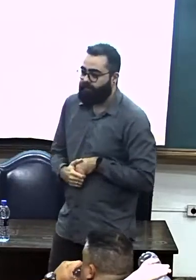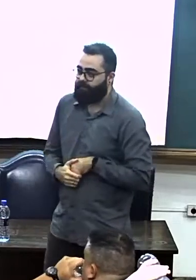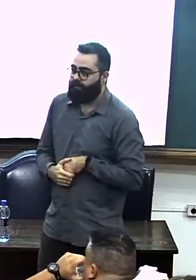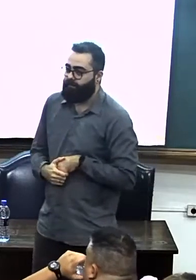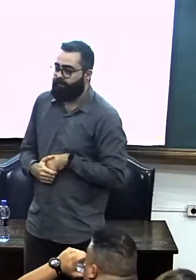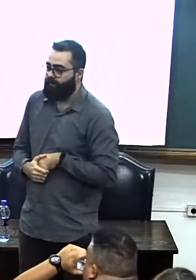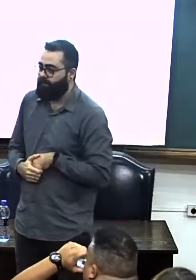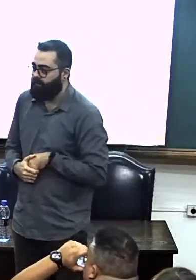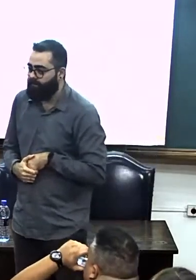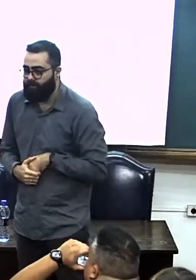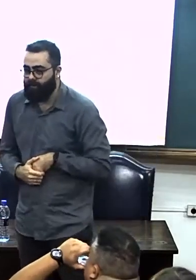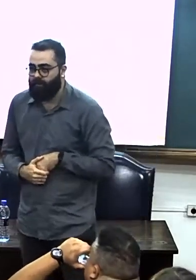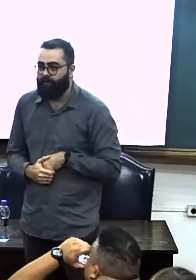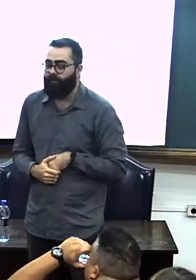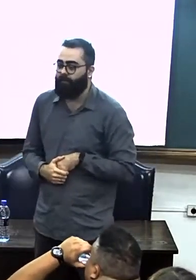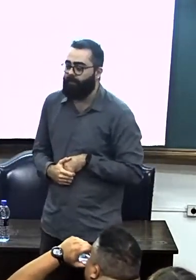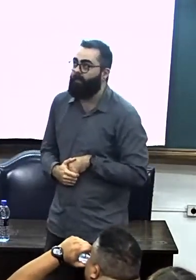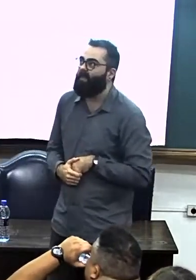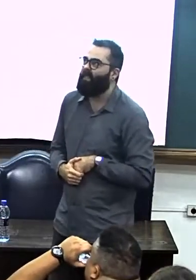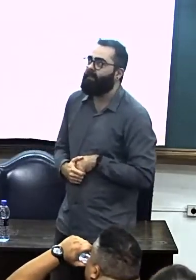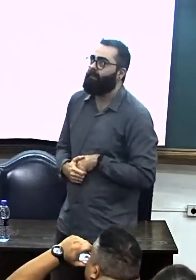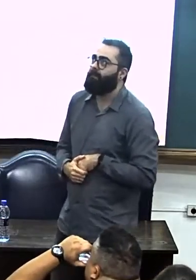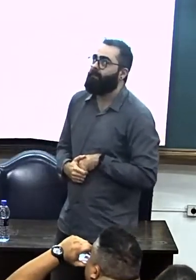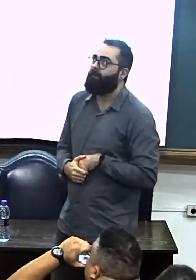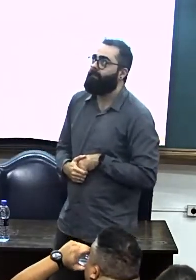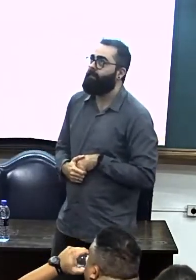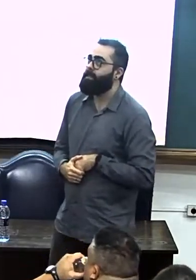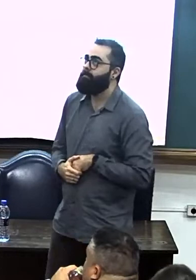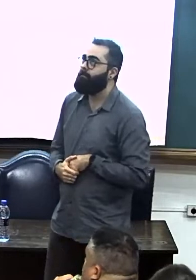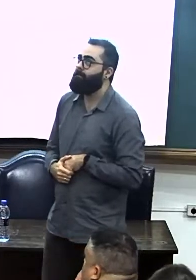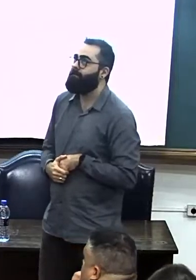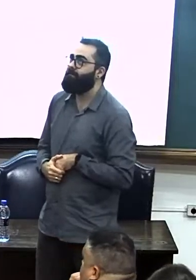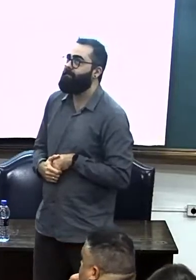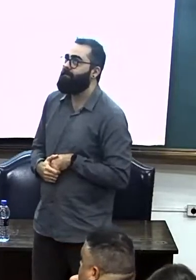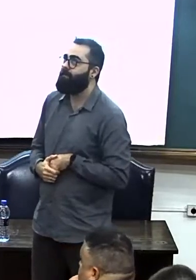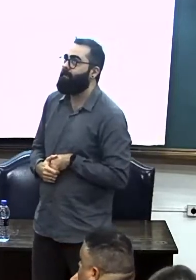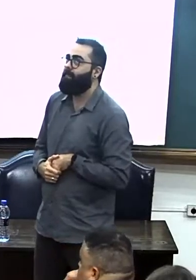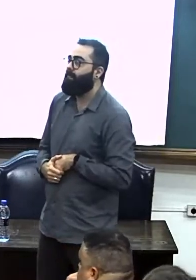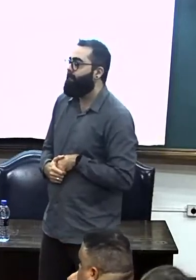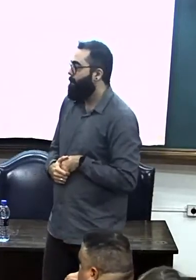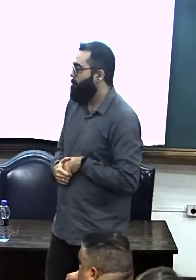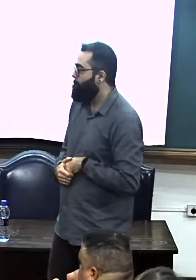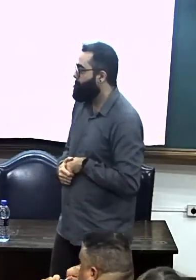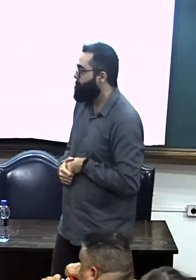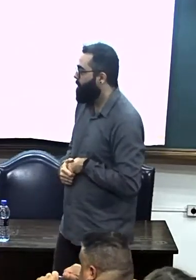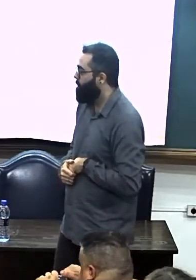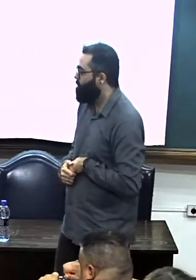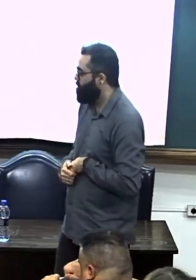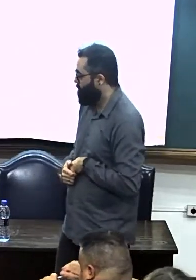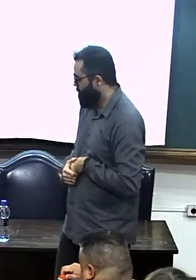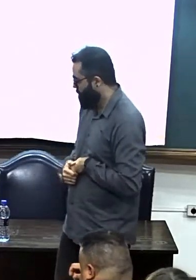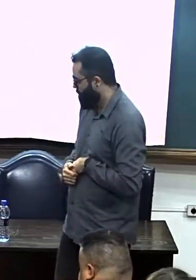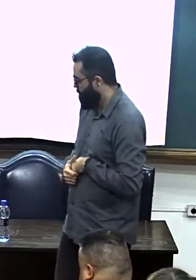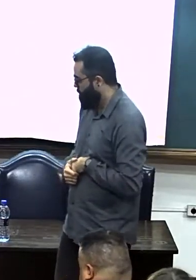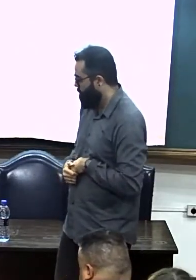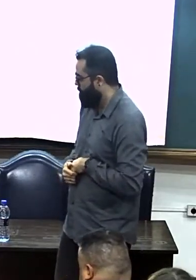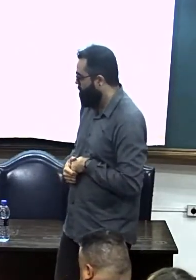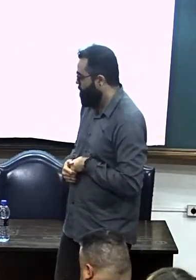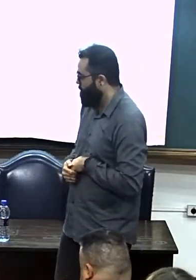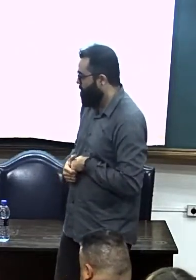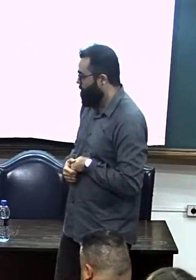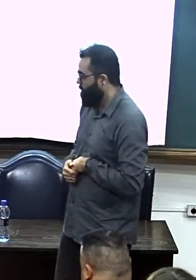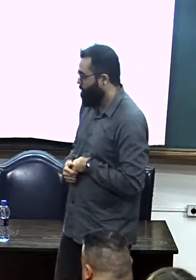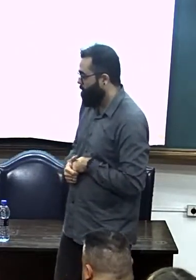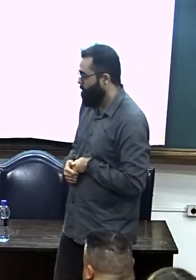o deslocamento da mandíbula aumenta em função da proeminência silábica. O segundo ponto é que os padrões